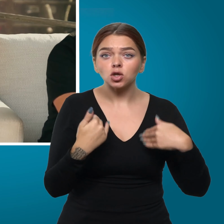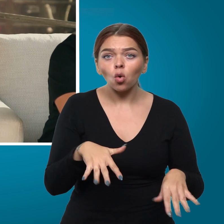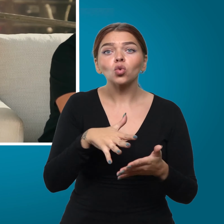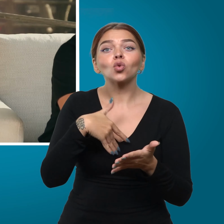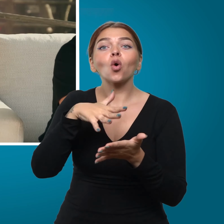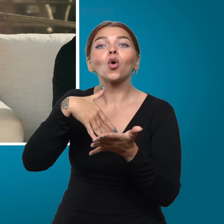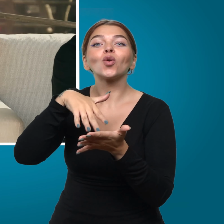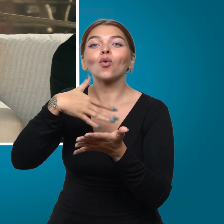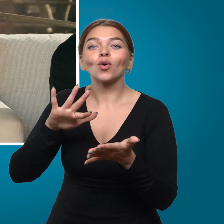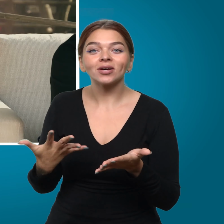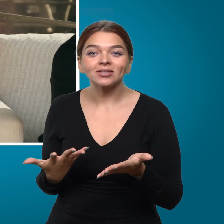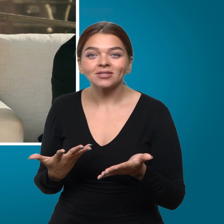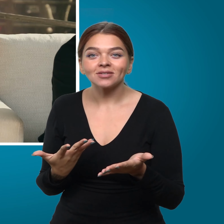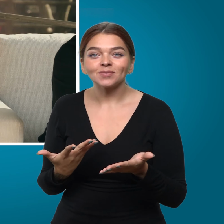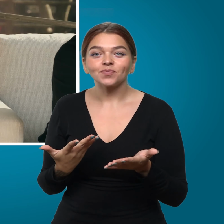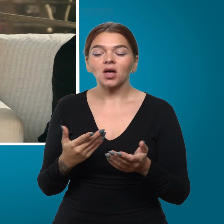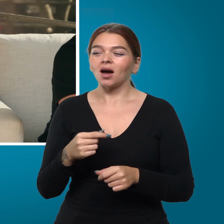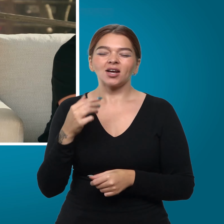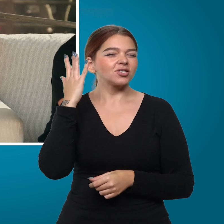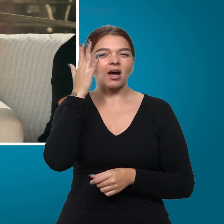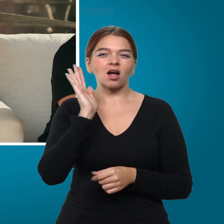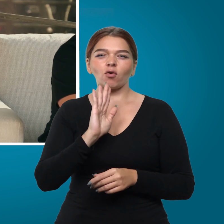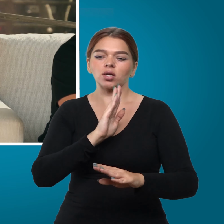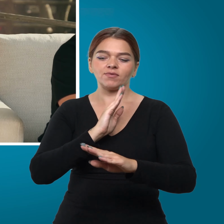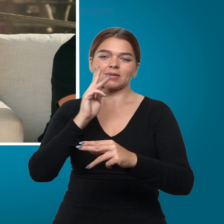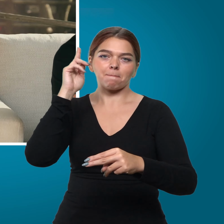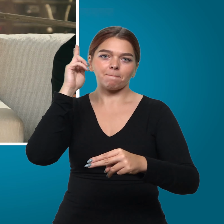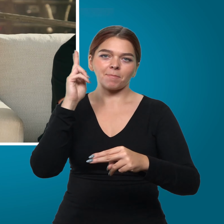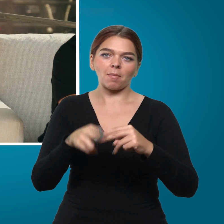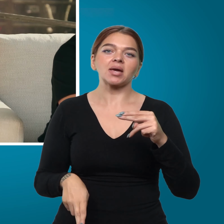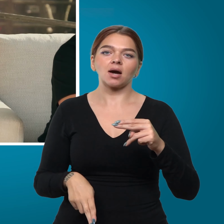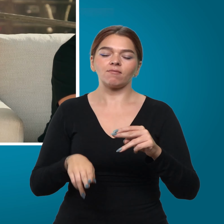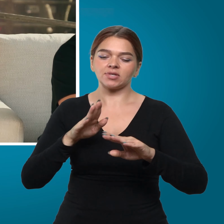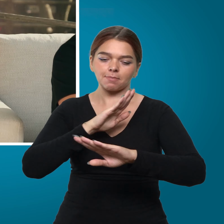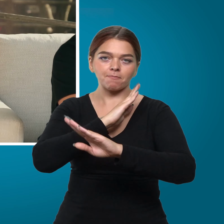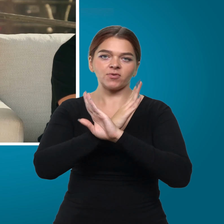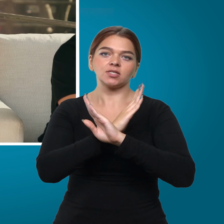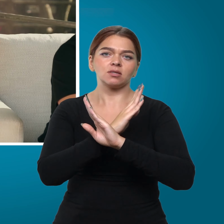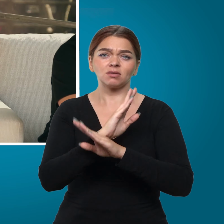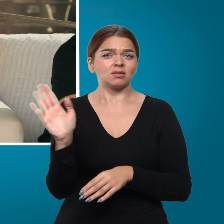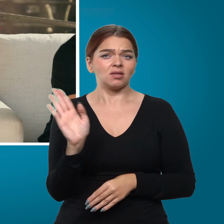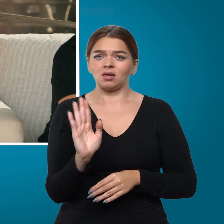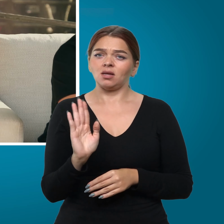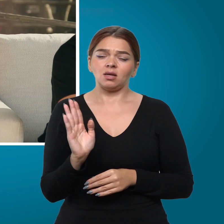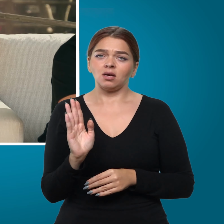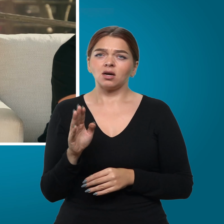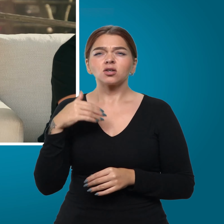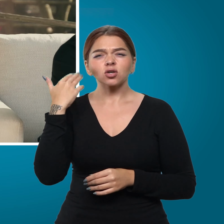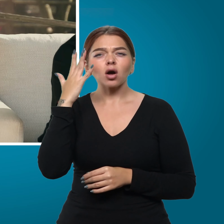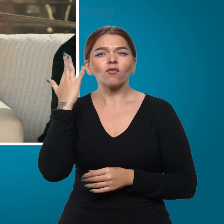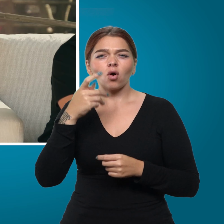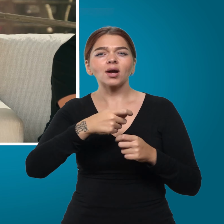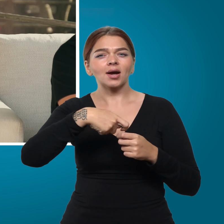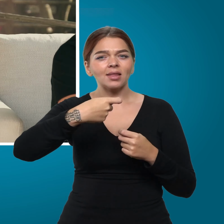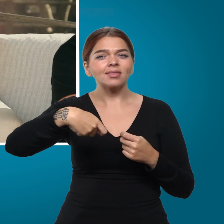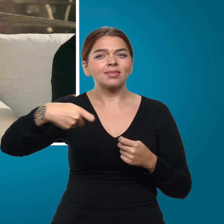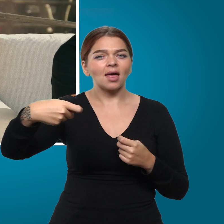tokie dalykai kaip reinkarnacija ar panašiai. Tai man tas mirties aspektas, jisai nebauginantis, o įdomus. Man visą